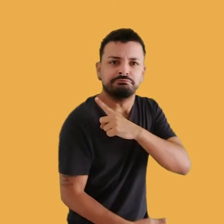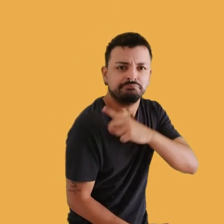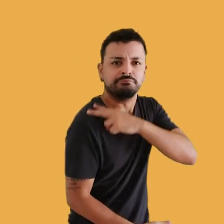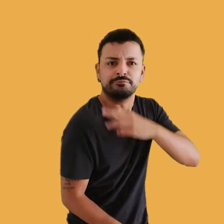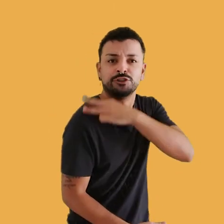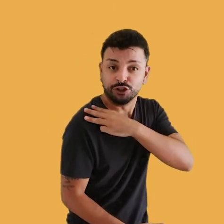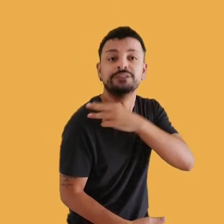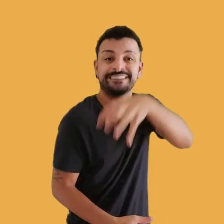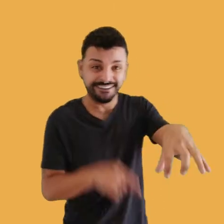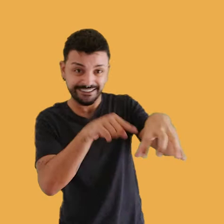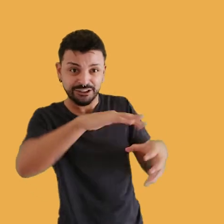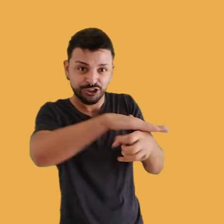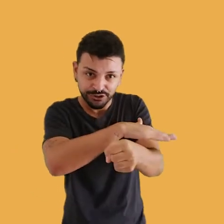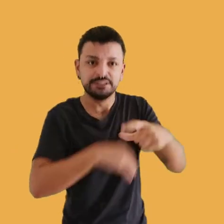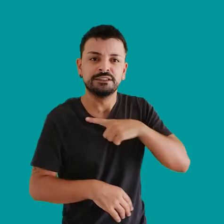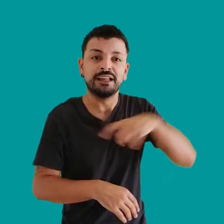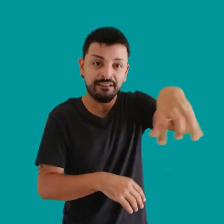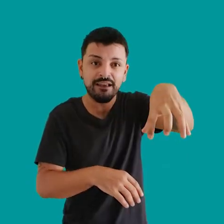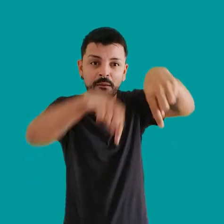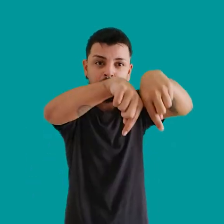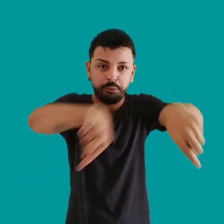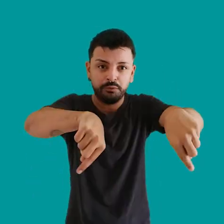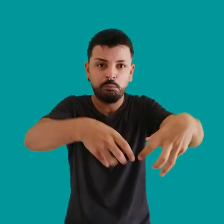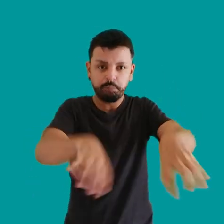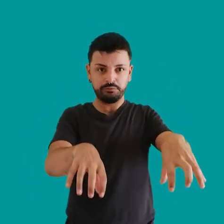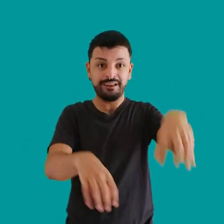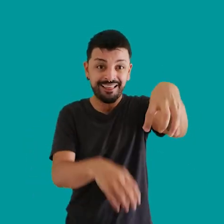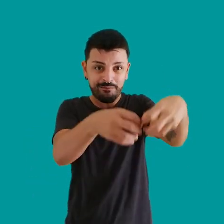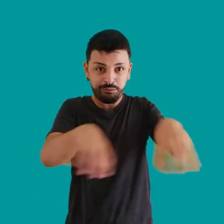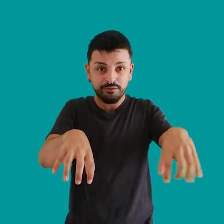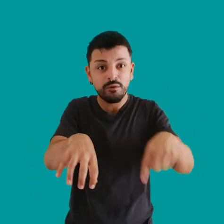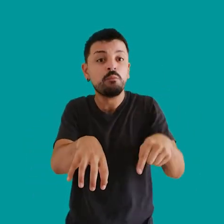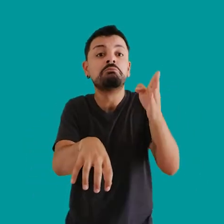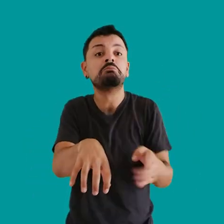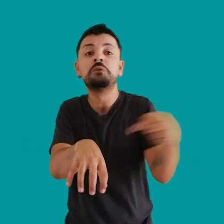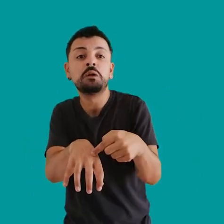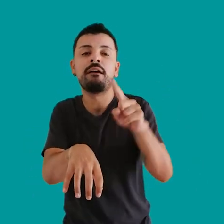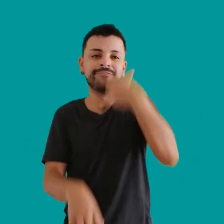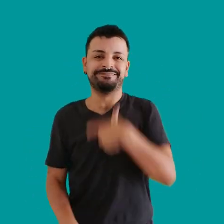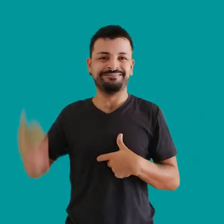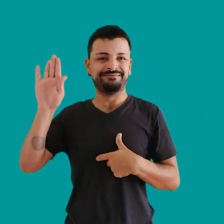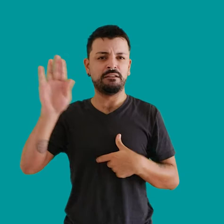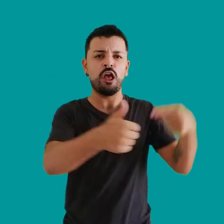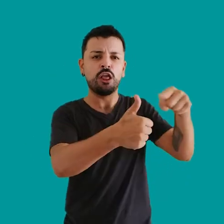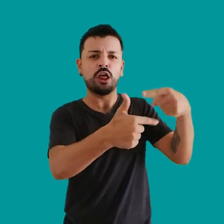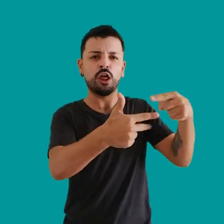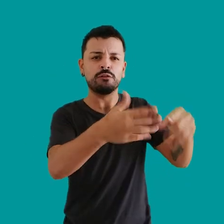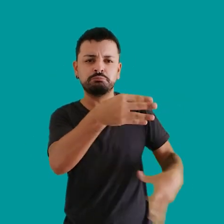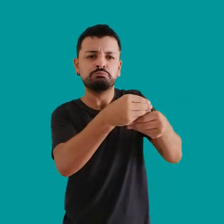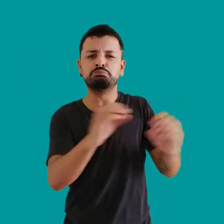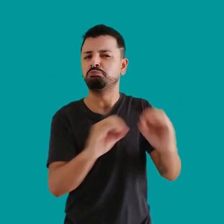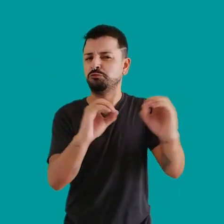as vagas para estudantes de escolas públicas também são divididas em dois grupos. Metade é para candidatos que